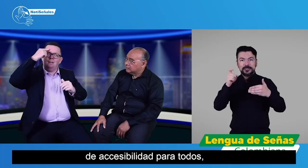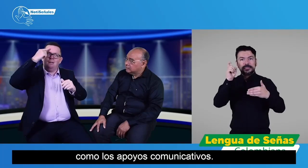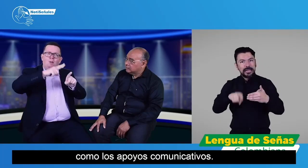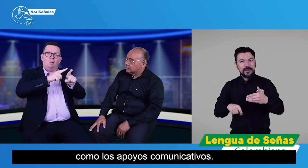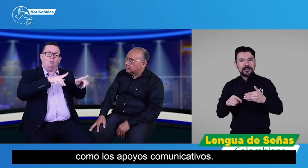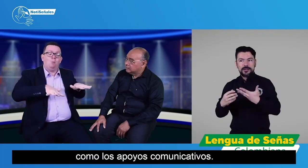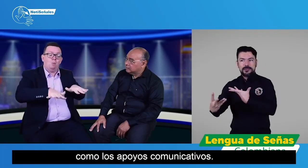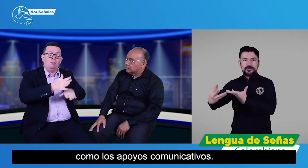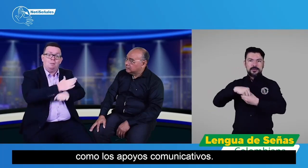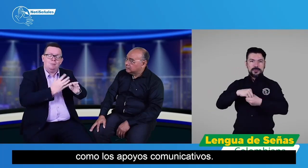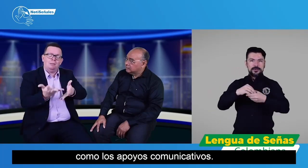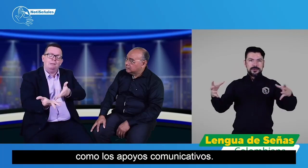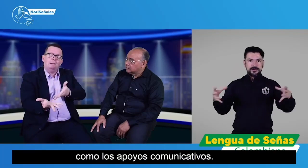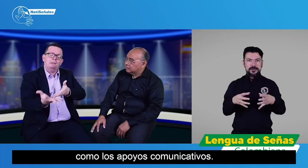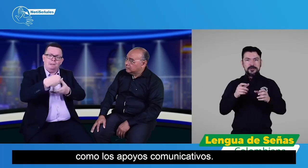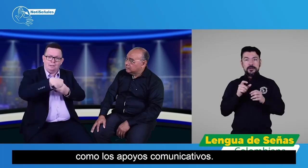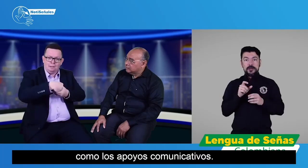Como los apoyos comunicativos.